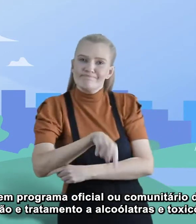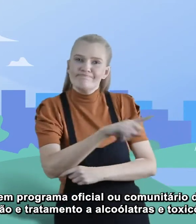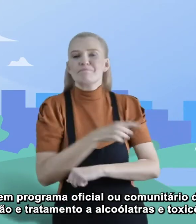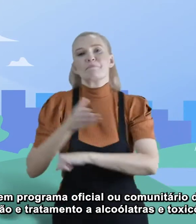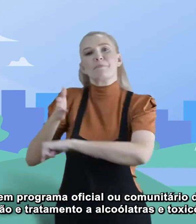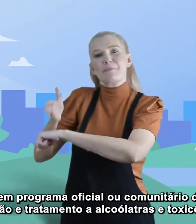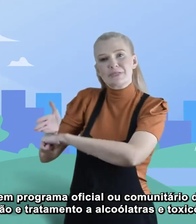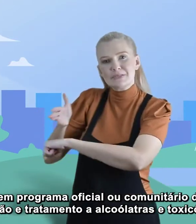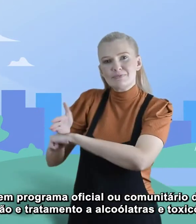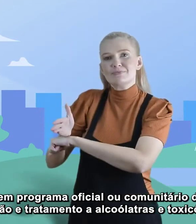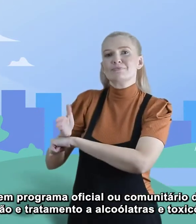toxicomanos.